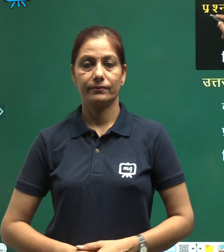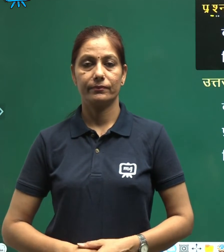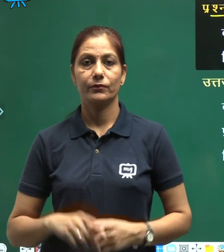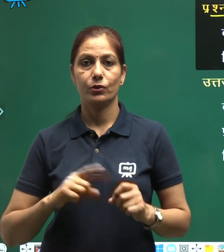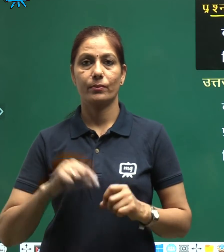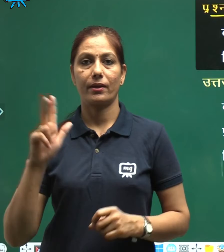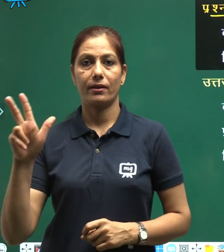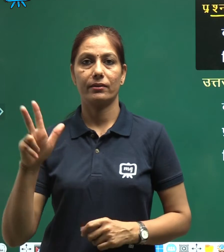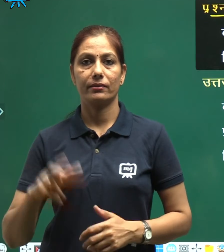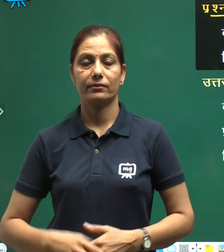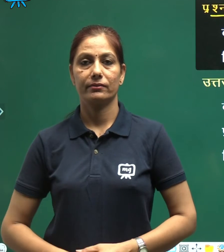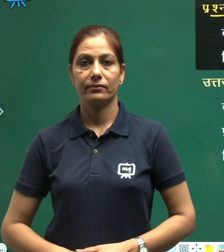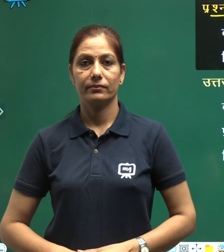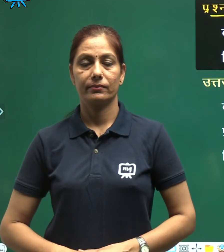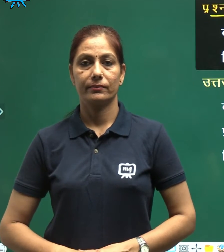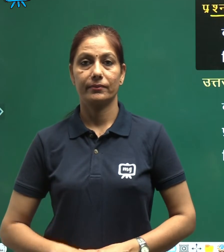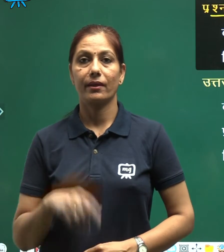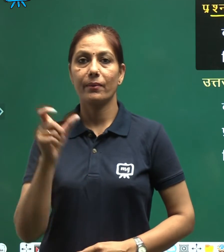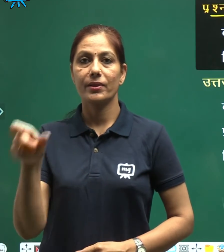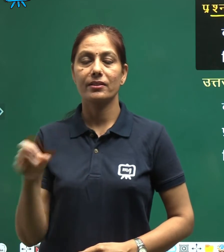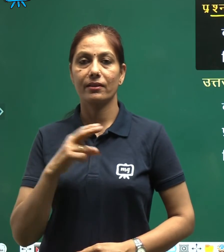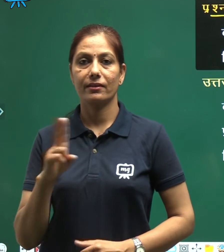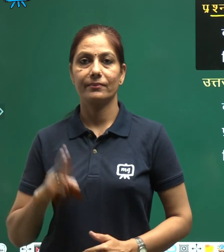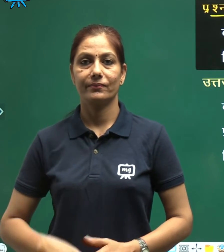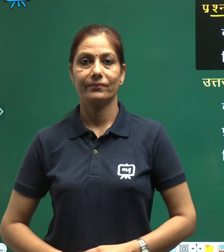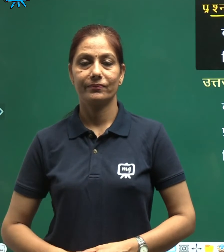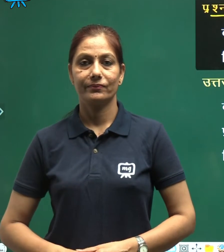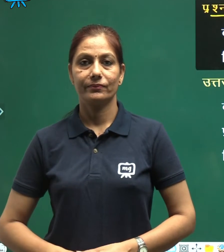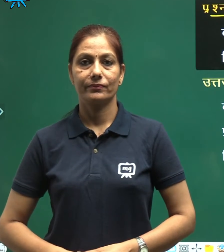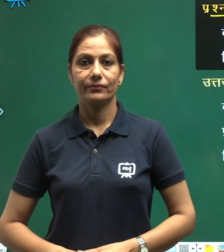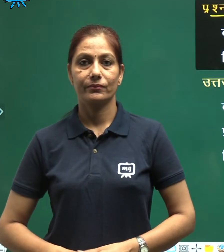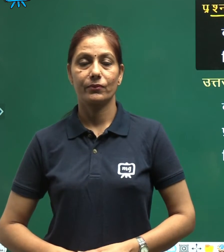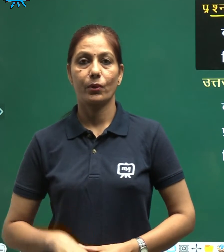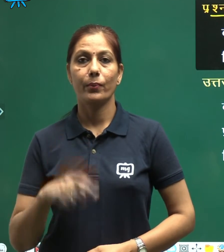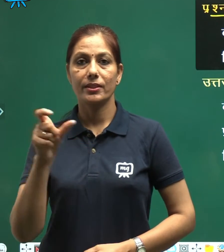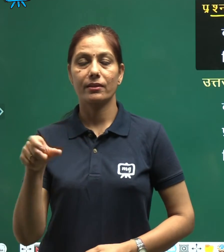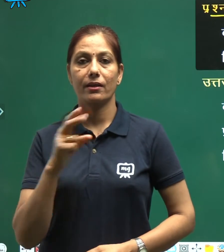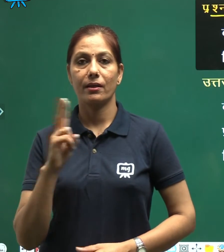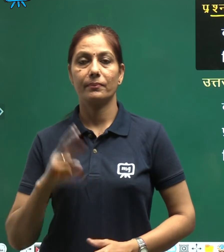प्रश्न 8, आलोपी दीन ने वंशीधर को